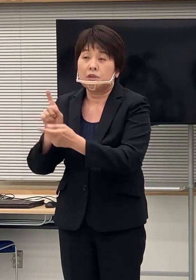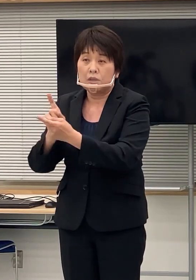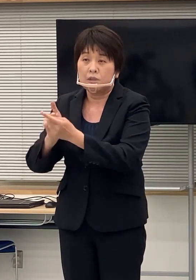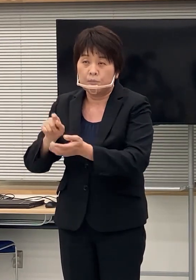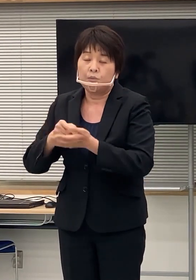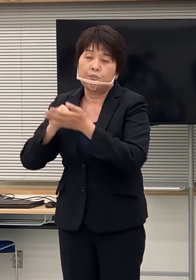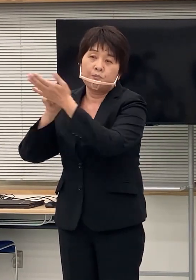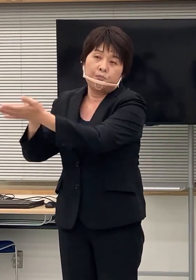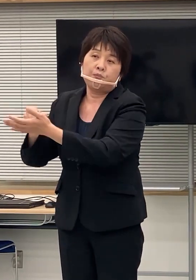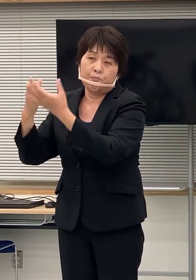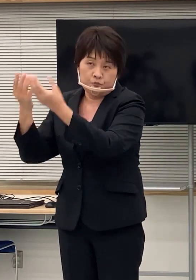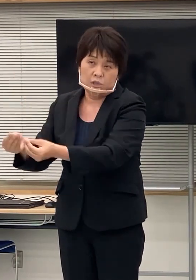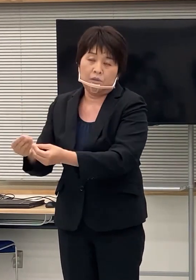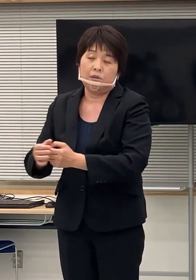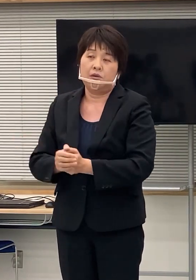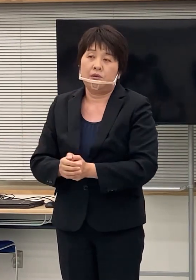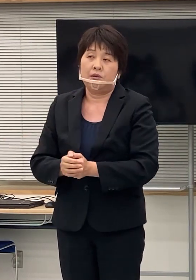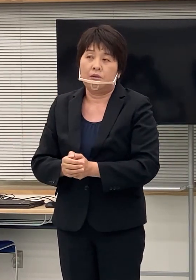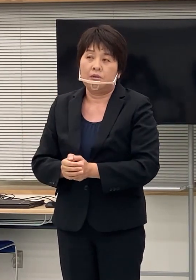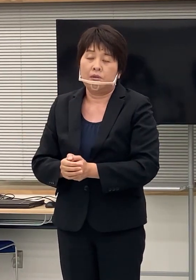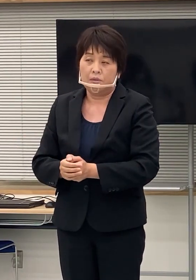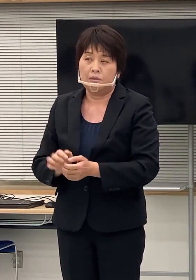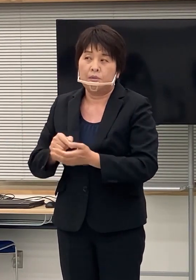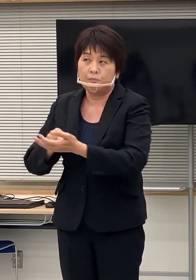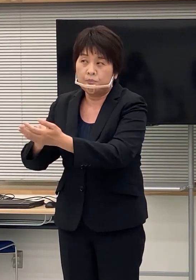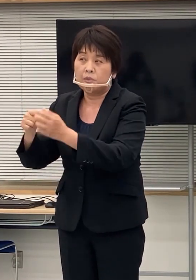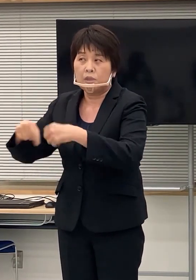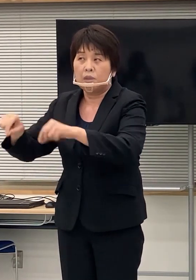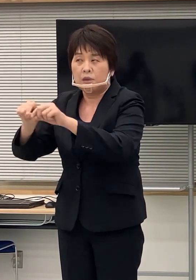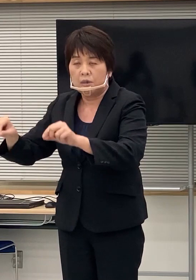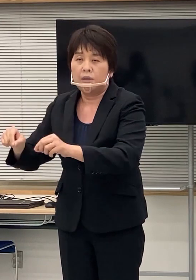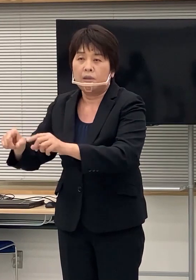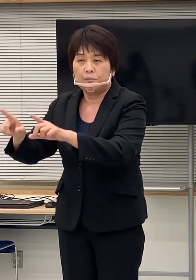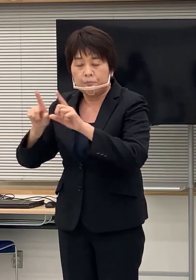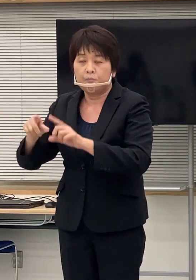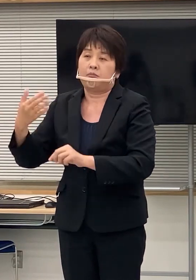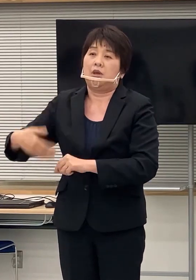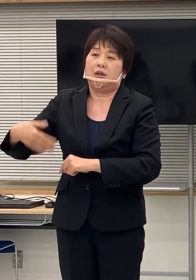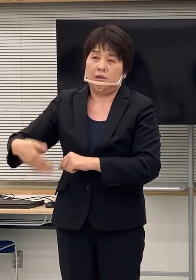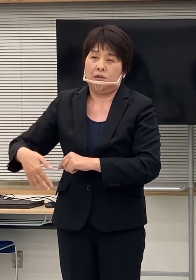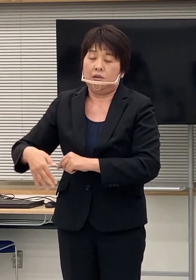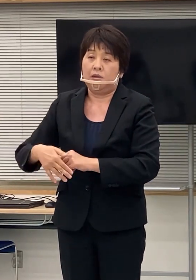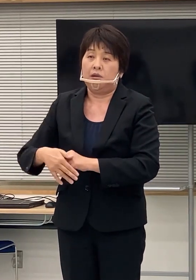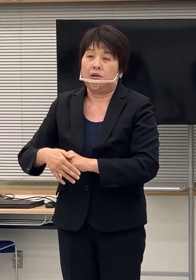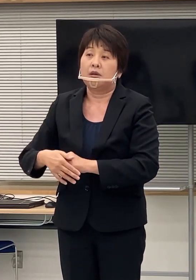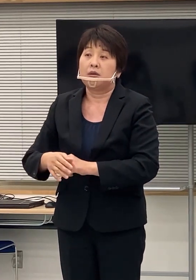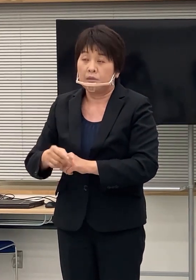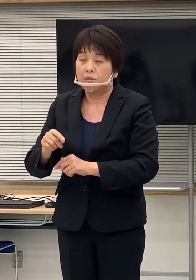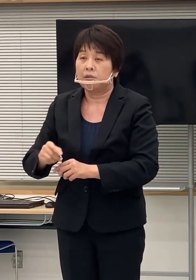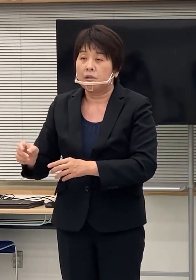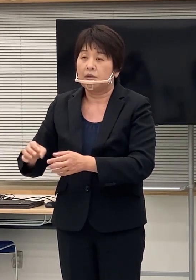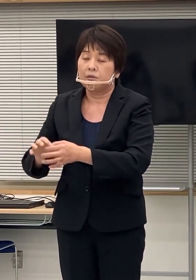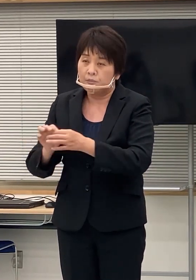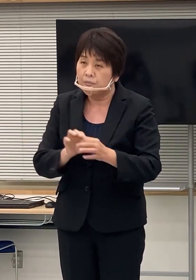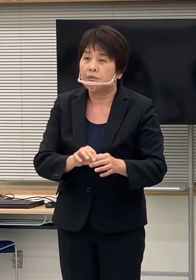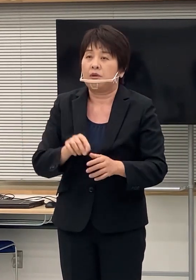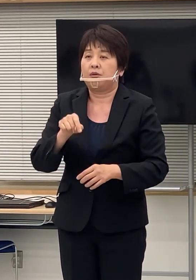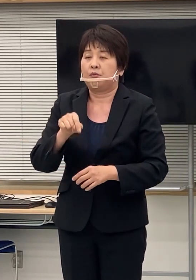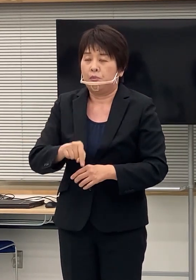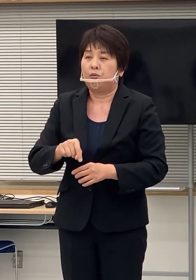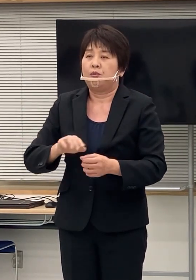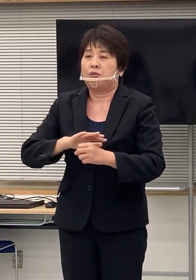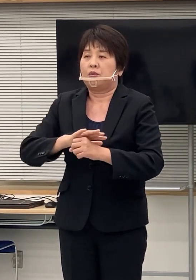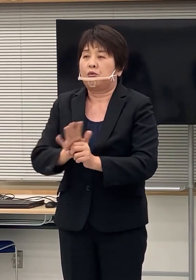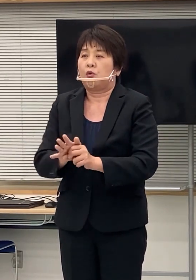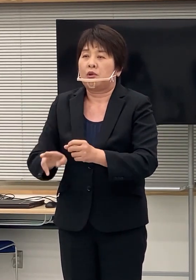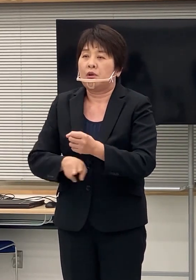望してまいりましたが、何ら進展はなかった中で我々はこの新型コロナウイルス対策を進めなければなりません